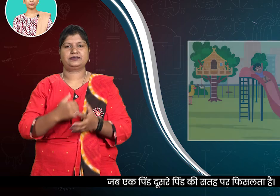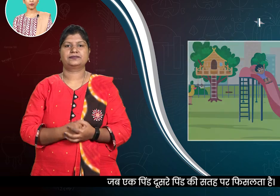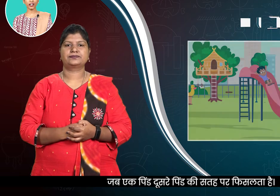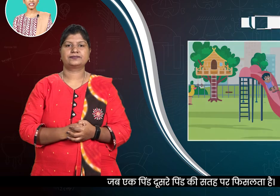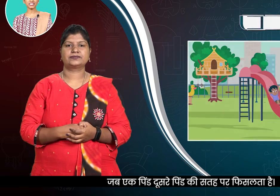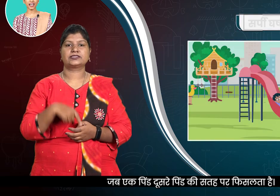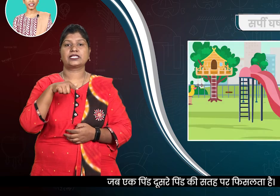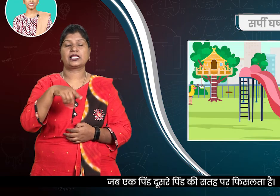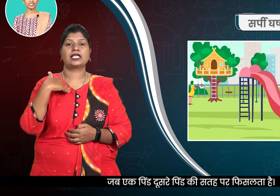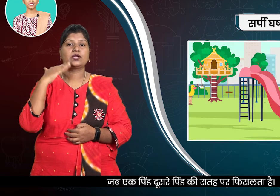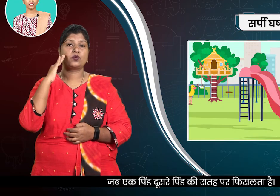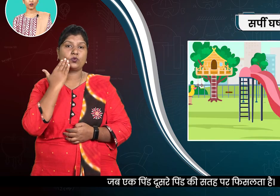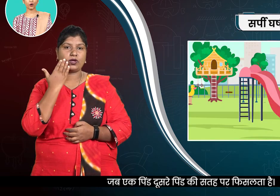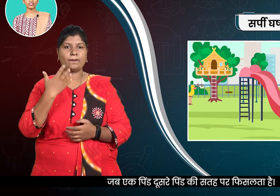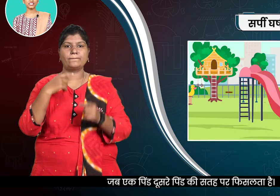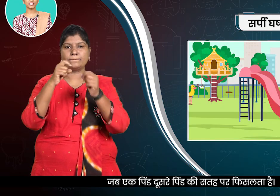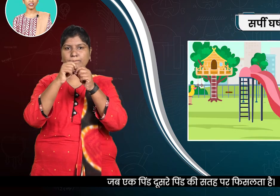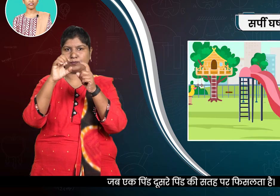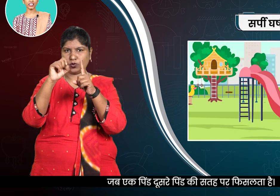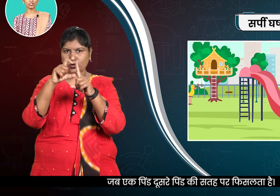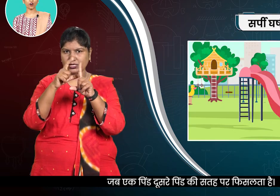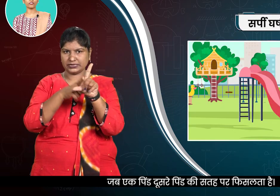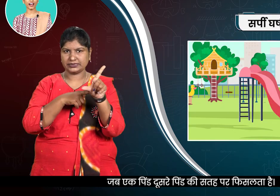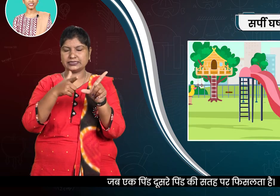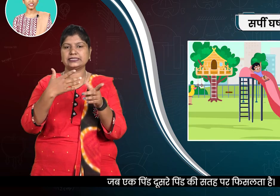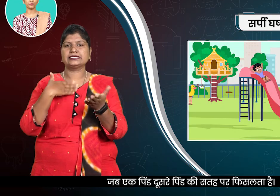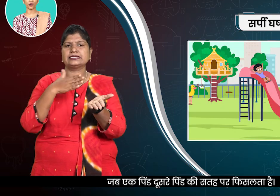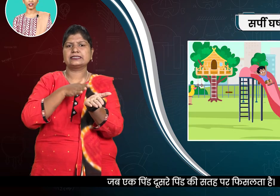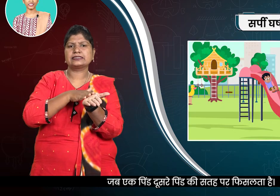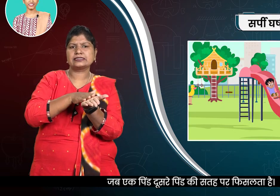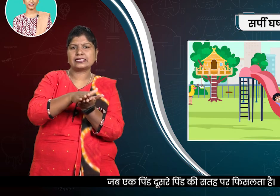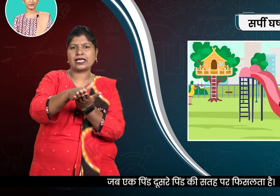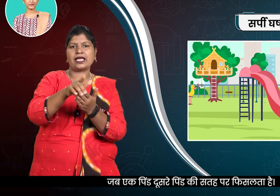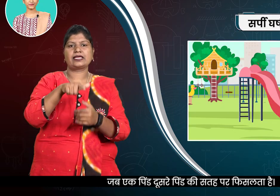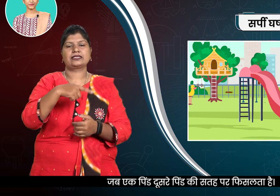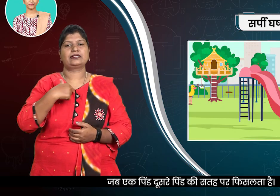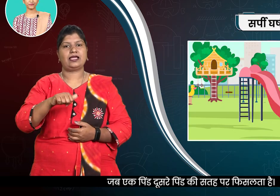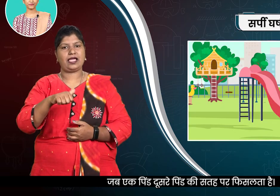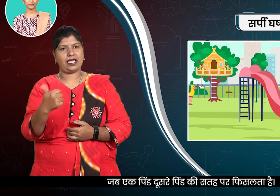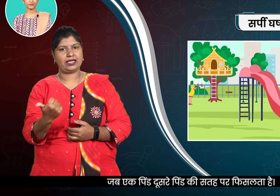जब एक सर्फेस दूसरे सर्फेस पर फिसलता है